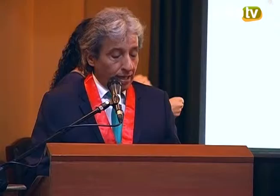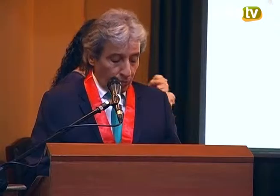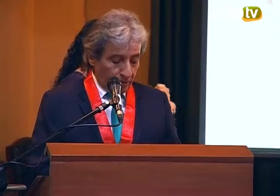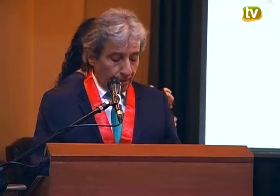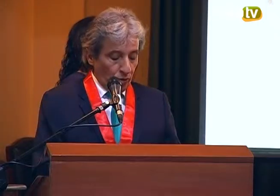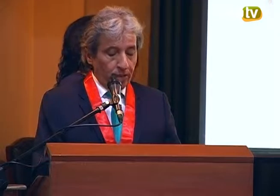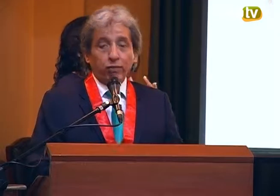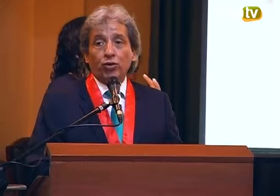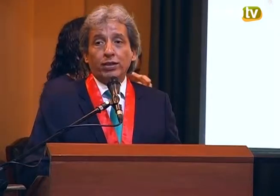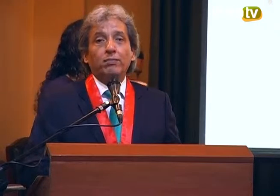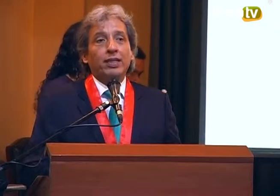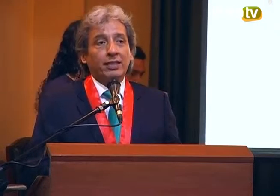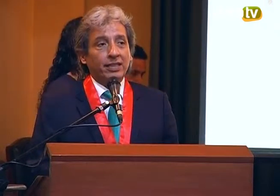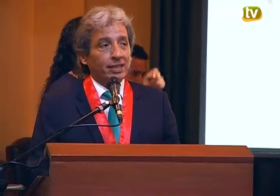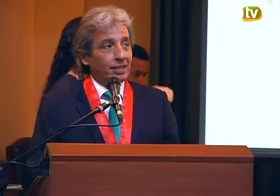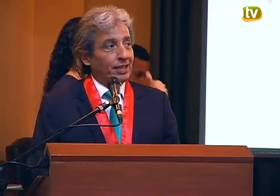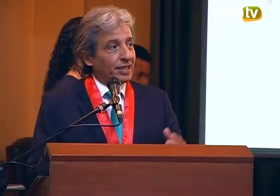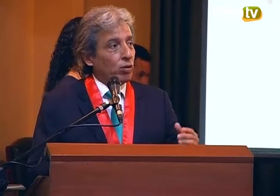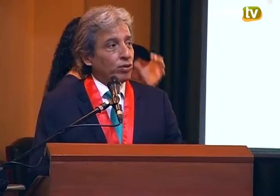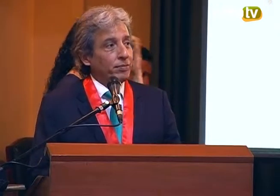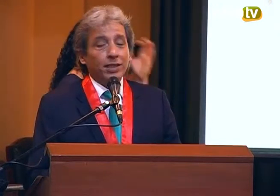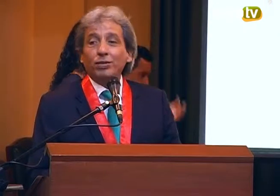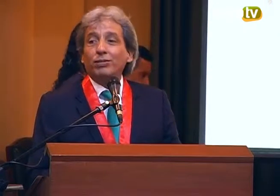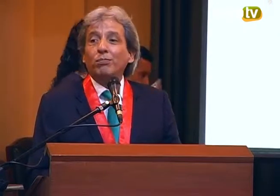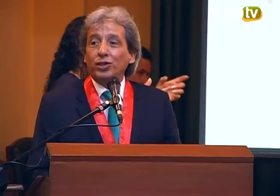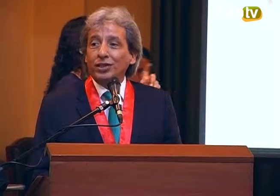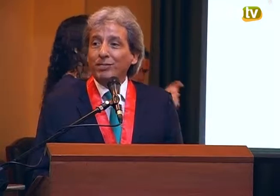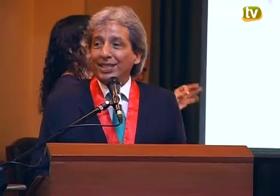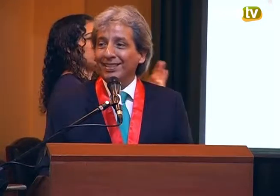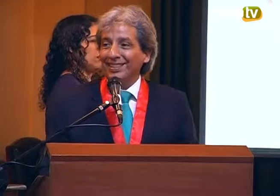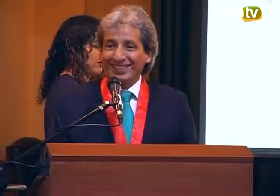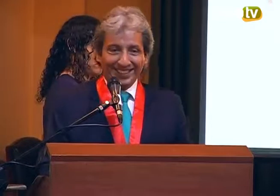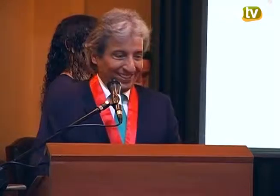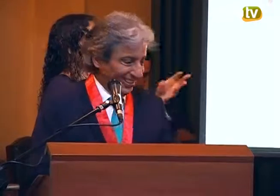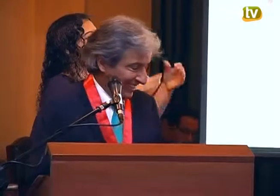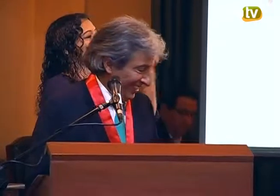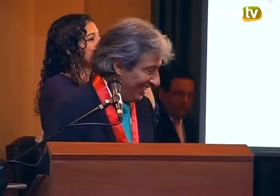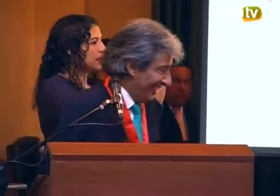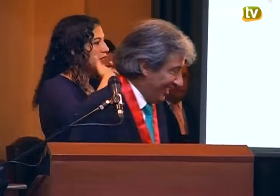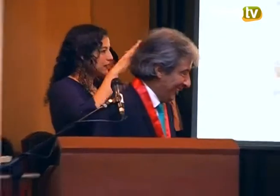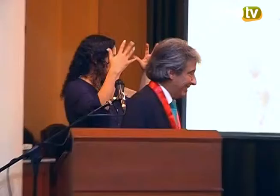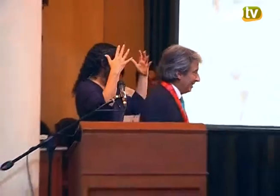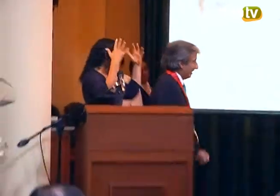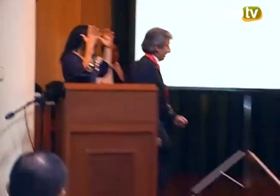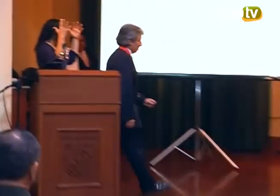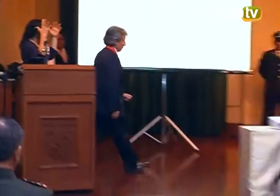que hoy día el municipio de Miraflores me dé este reconocimiento. Muchísimas gracias.